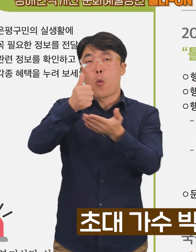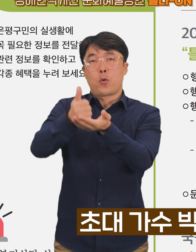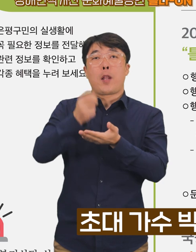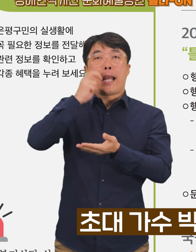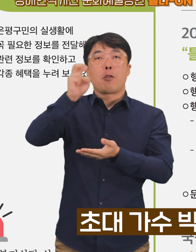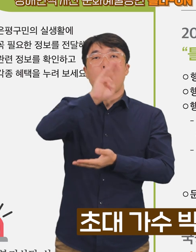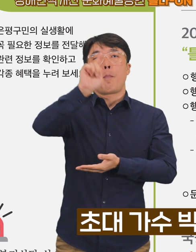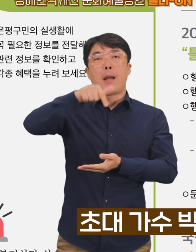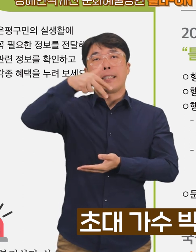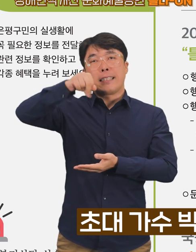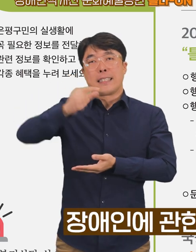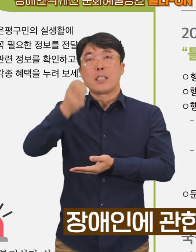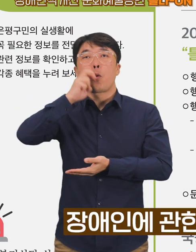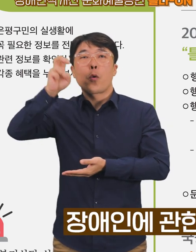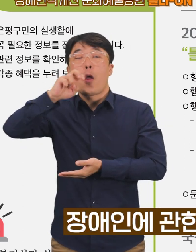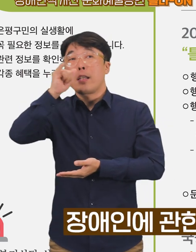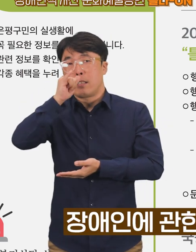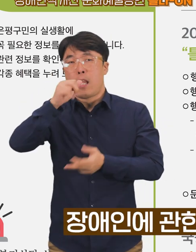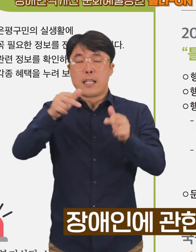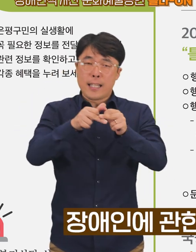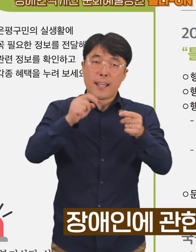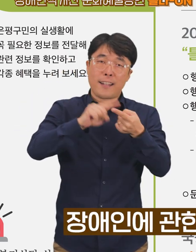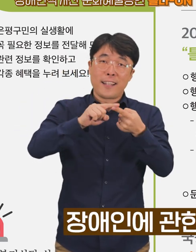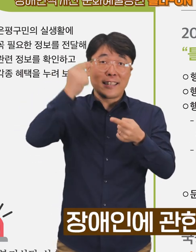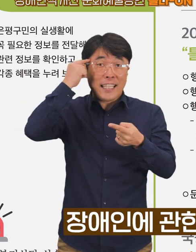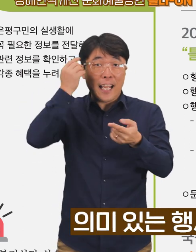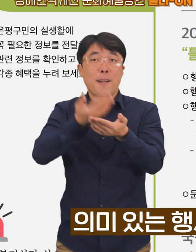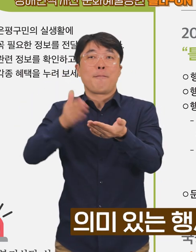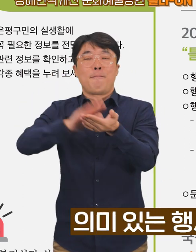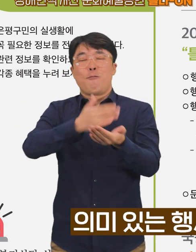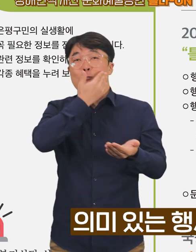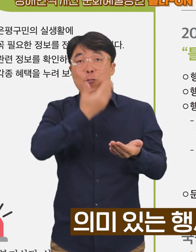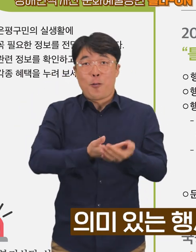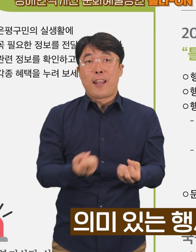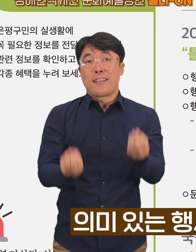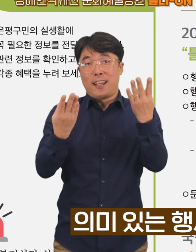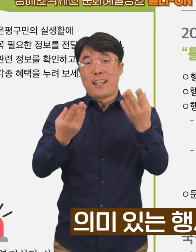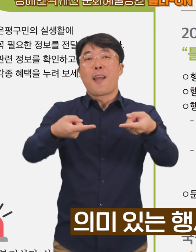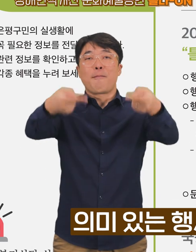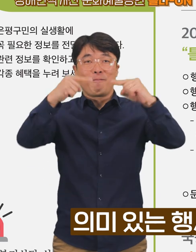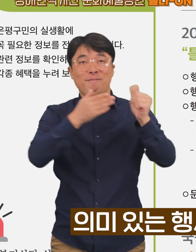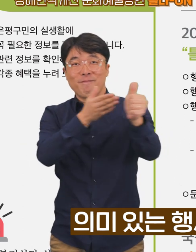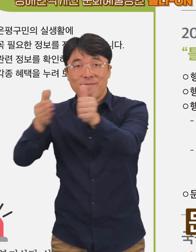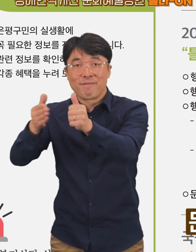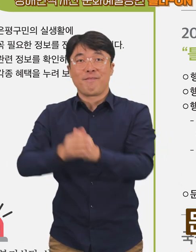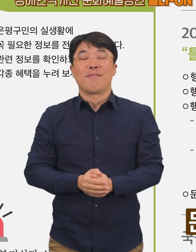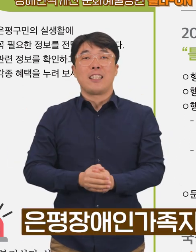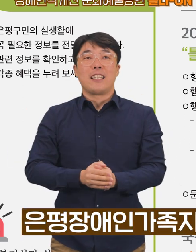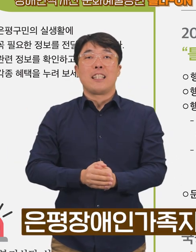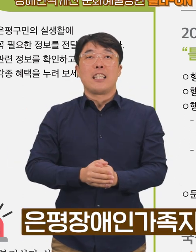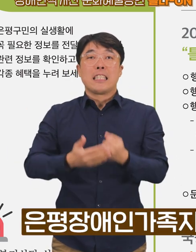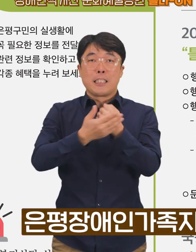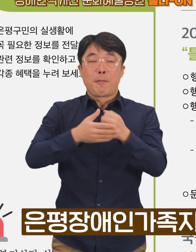박진의 공연이 열립니다. 장애인에 관한 인식을 개선할 수 있는 의미 있는 행사에 많이 놀러오세요.